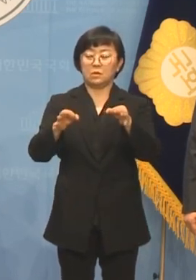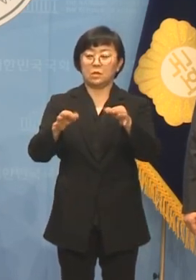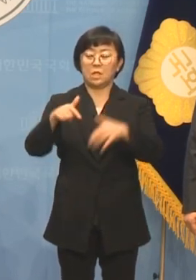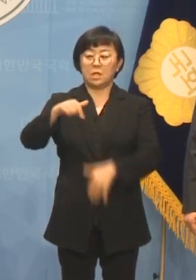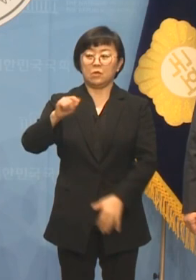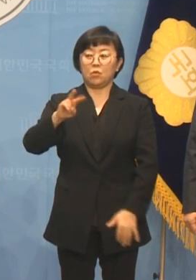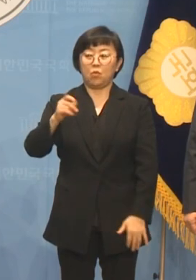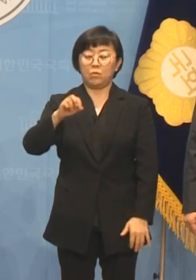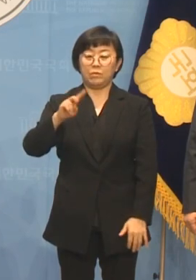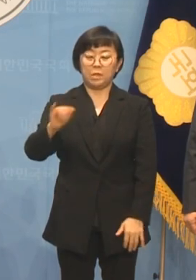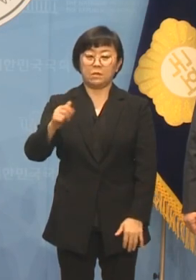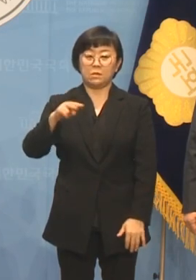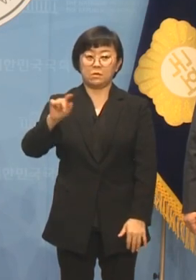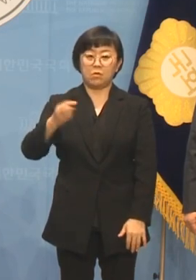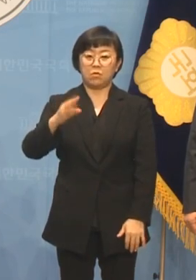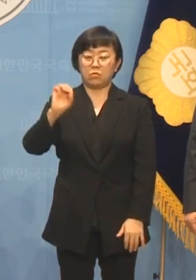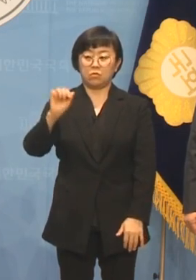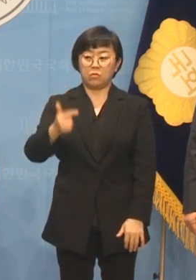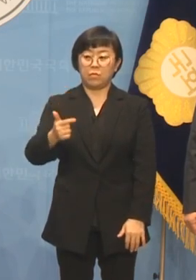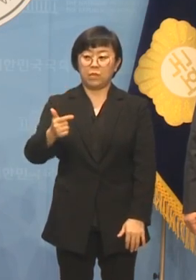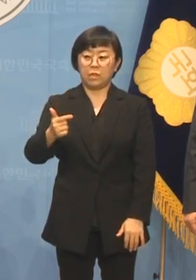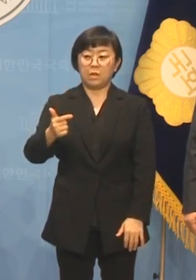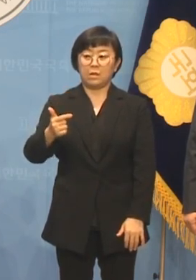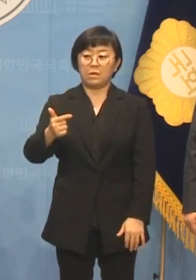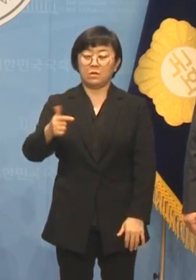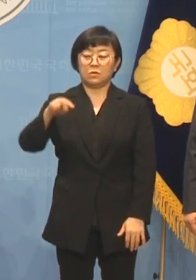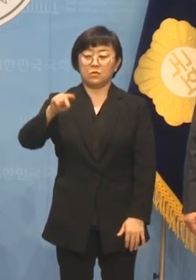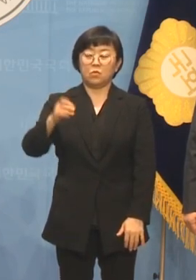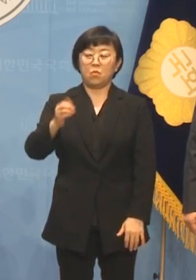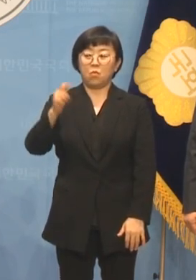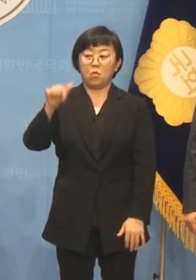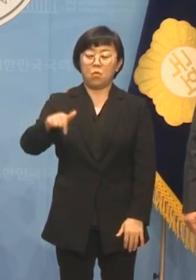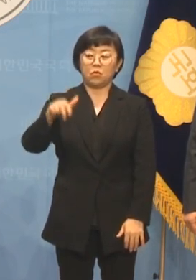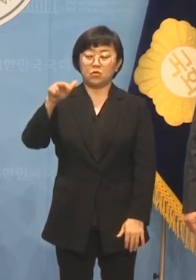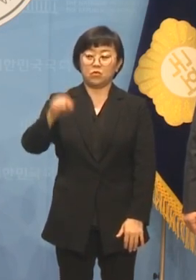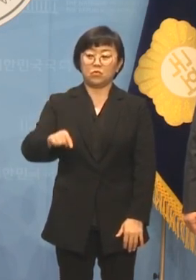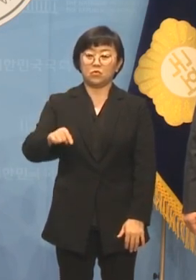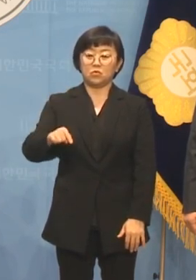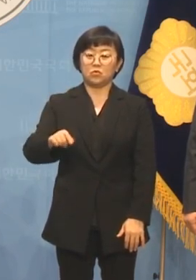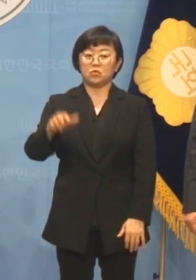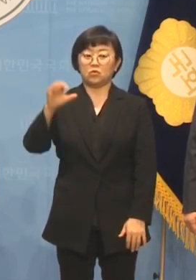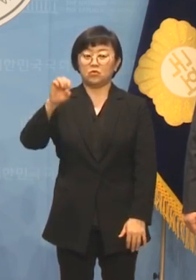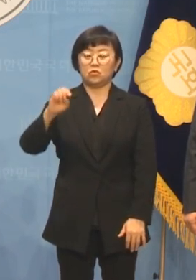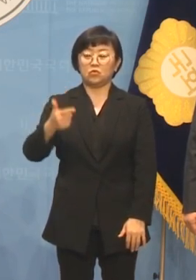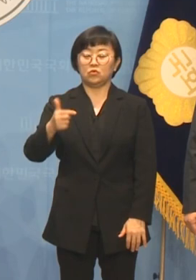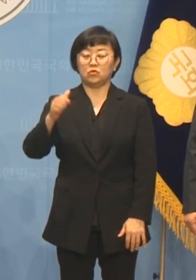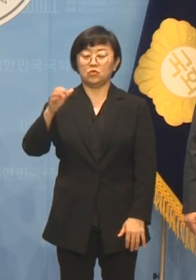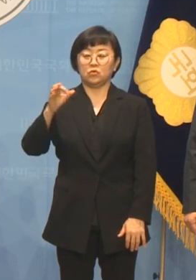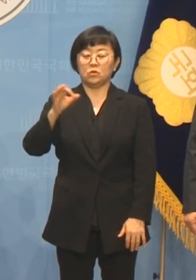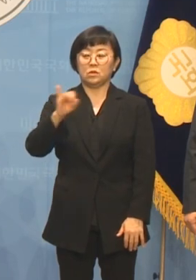기동민, 서른, 송갑석, 송욱주, 안규백,